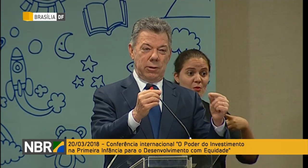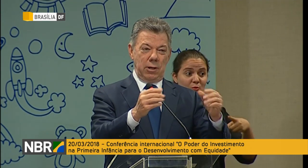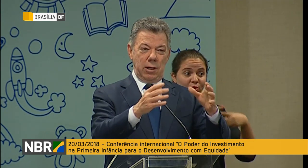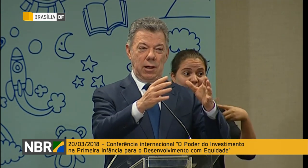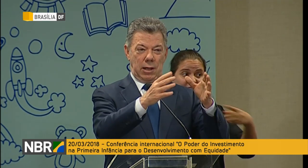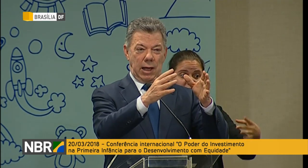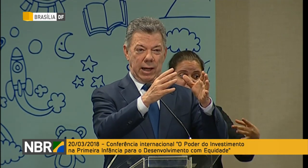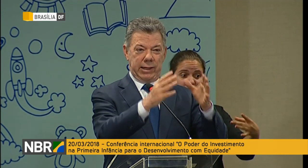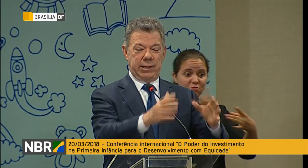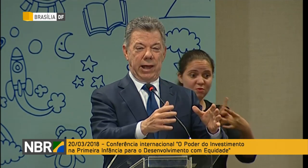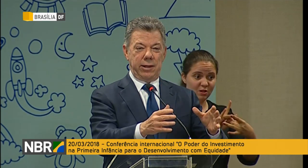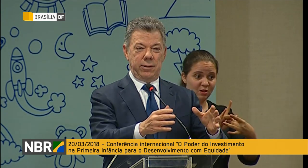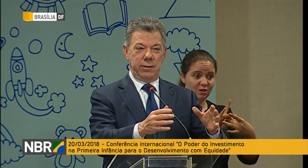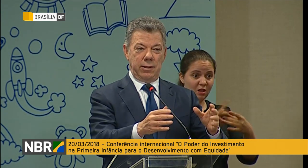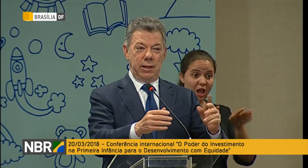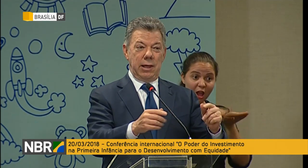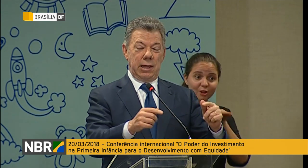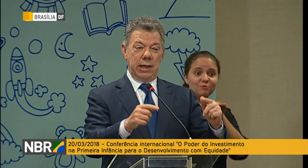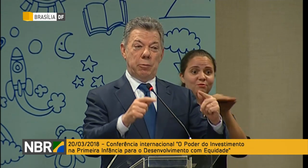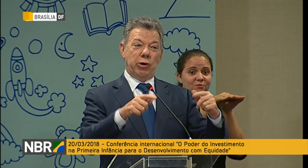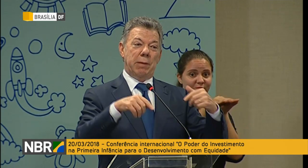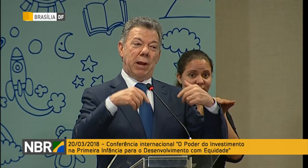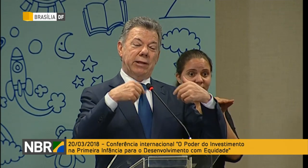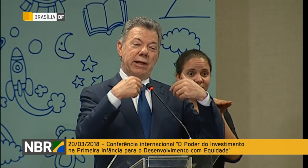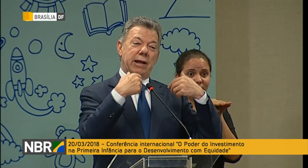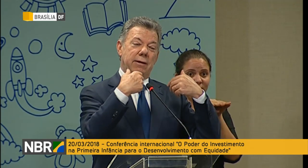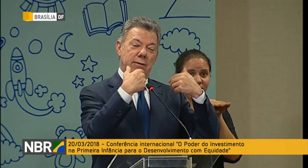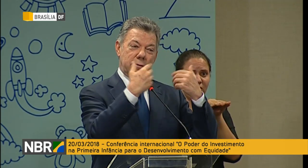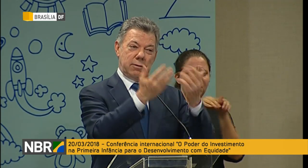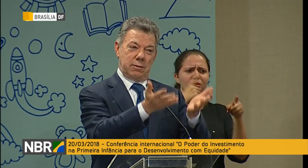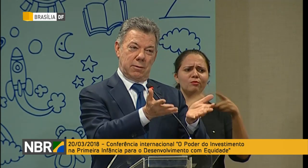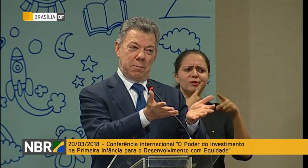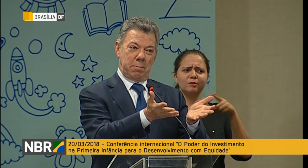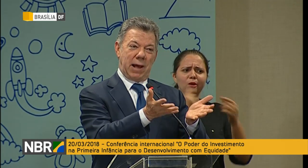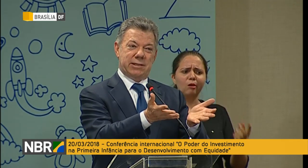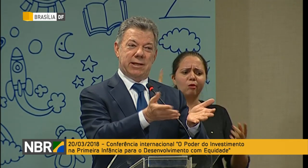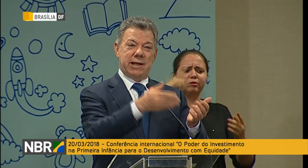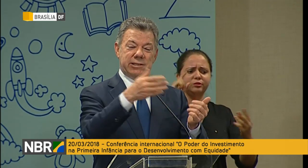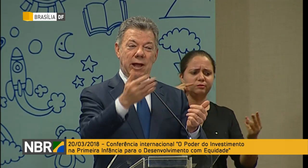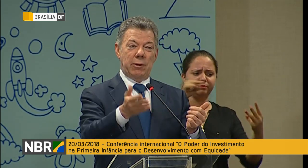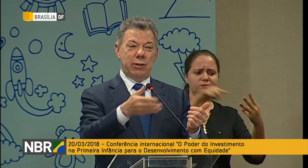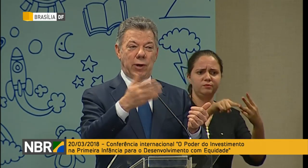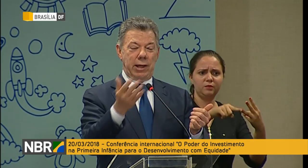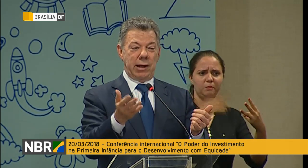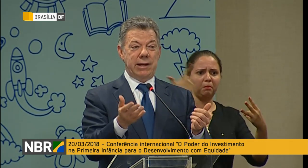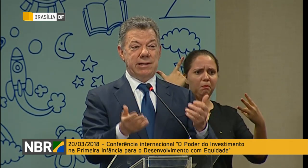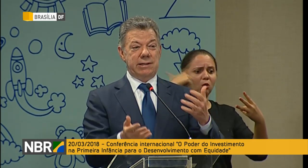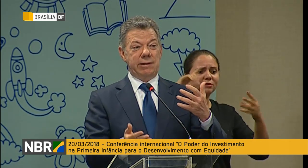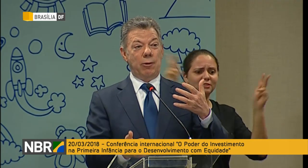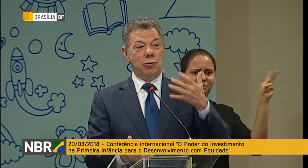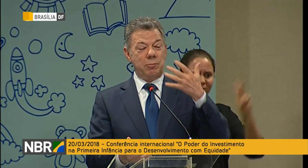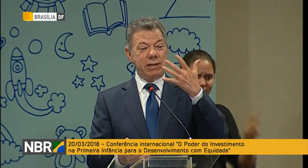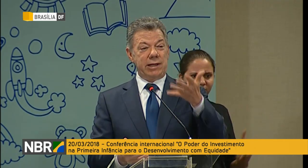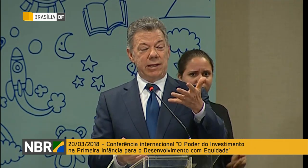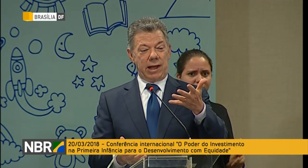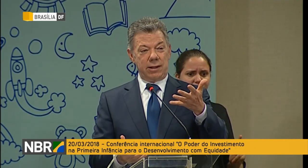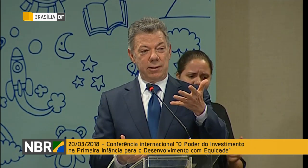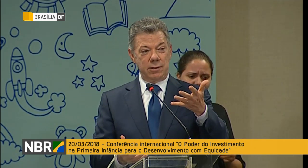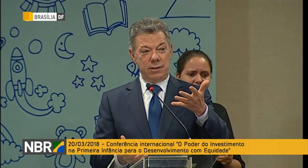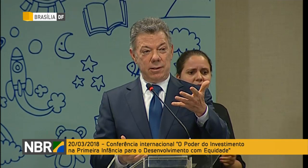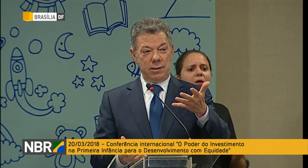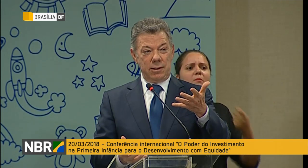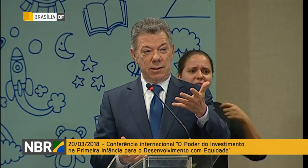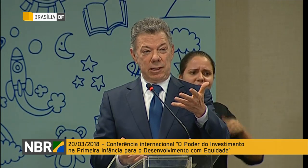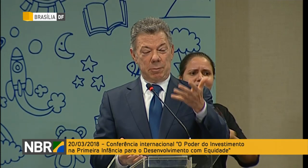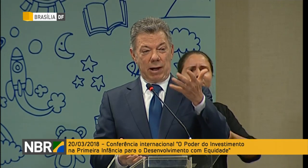estava intimamente ligada, diretamente ligada à equidade, e porque para ter paz estável e duradoura